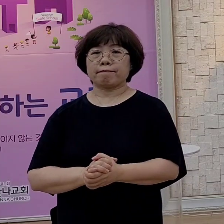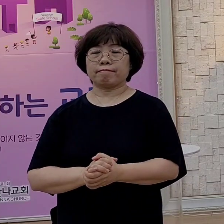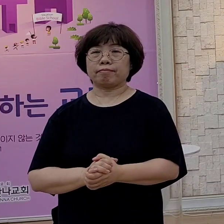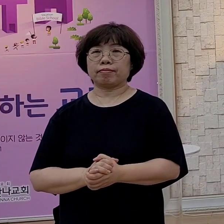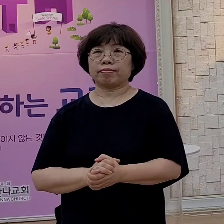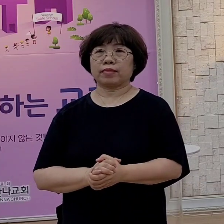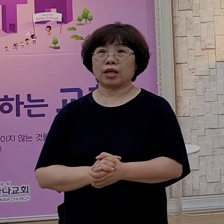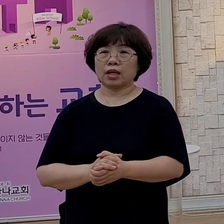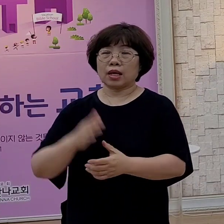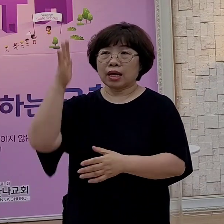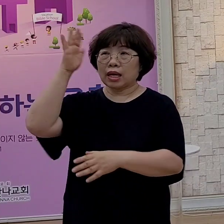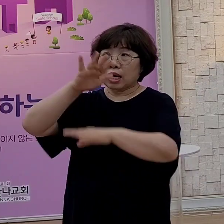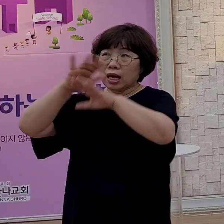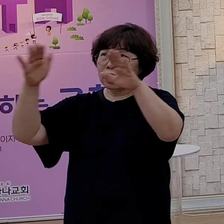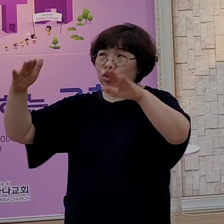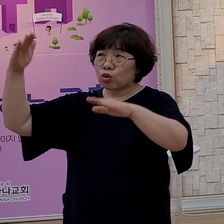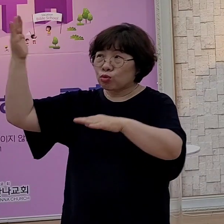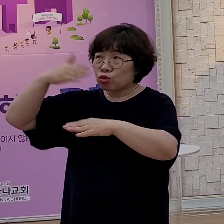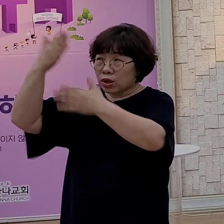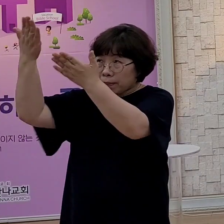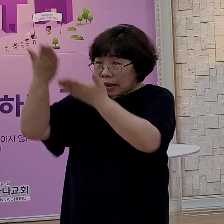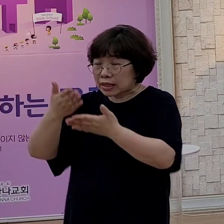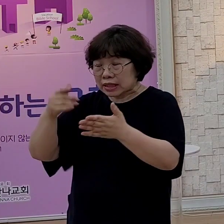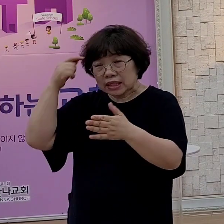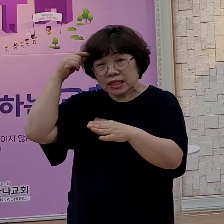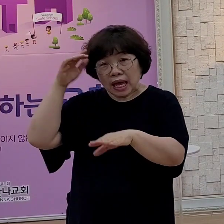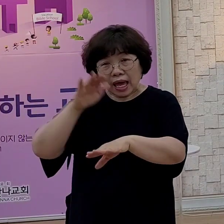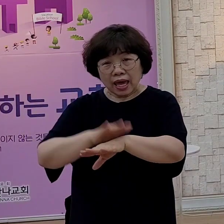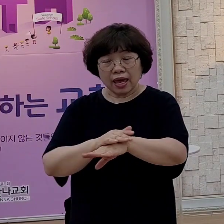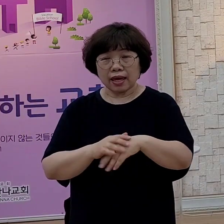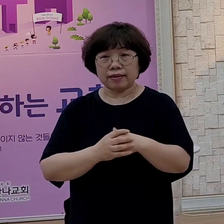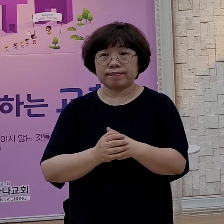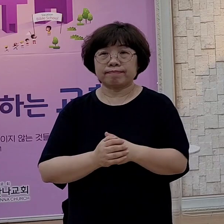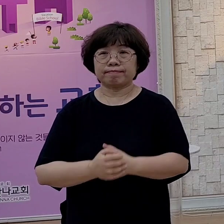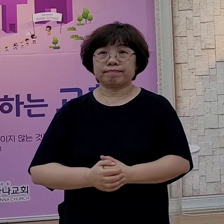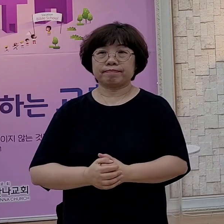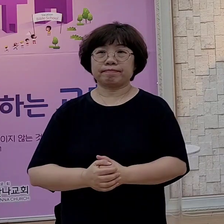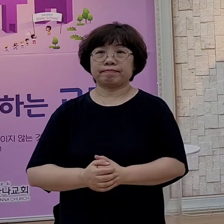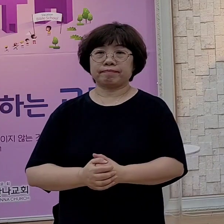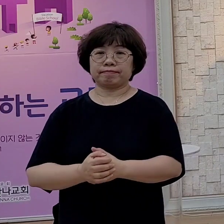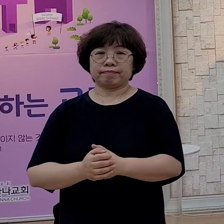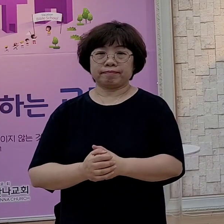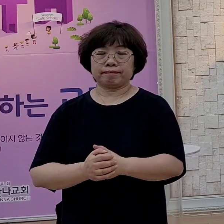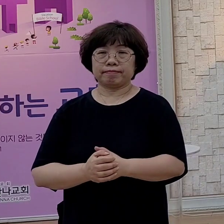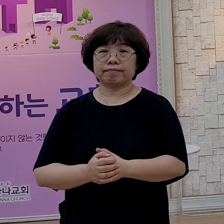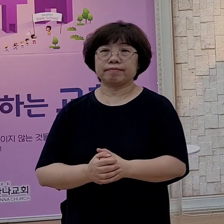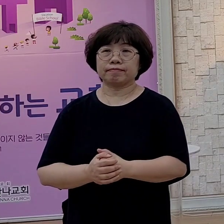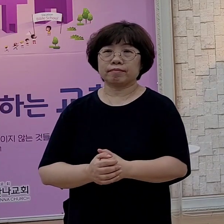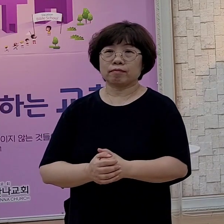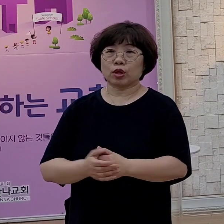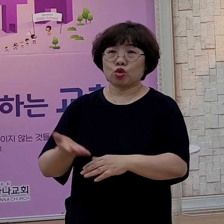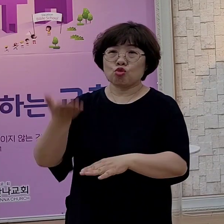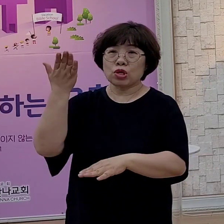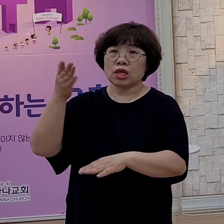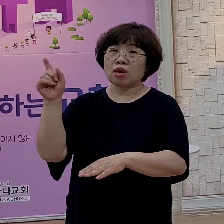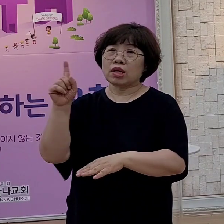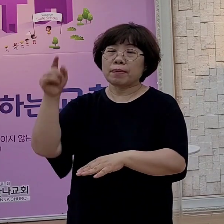말씀으로 위로부터의 지혜, 위로부터 난 지혜, 이런 제목으로 함께 말씀을 나누기 원합니다.